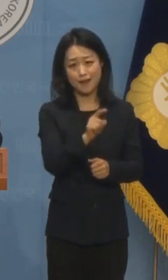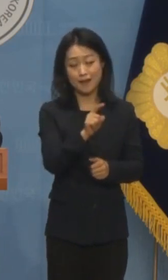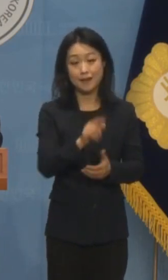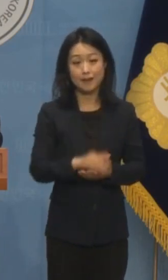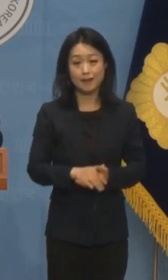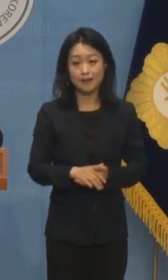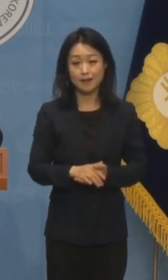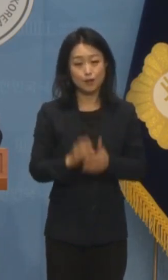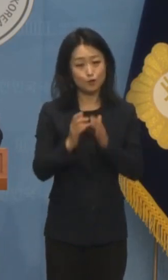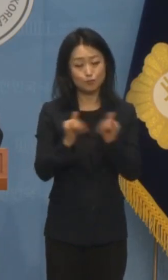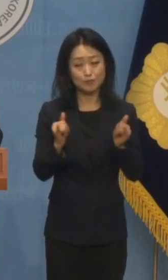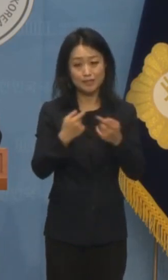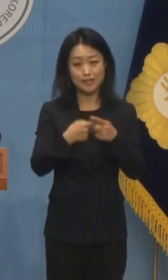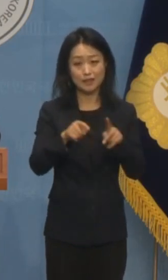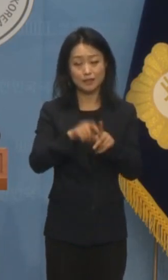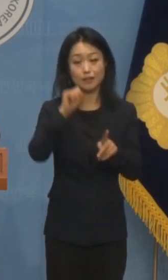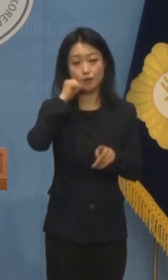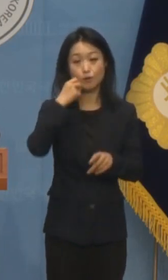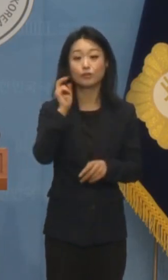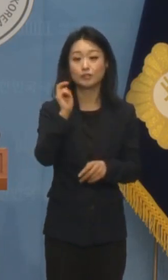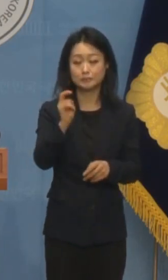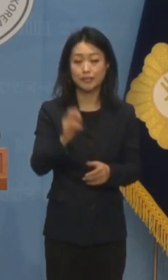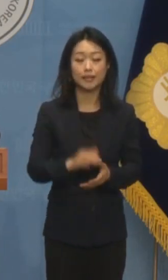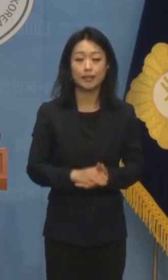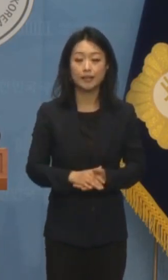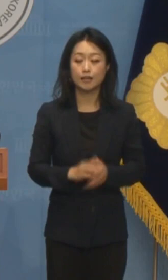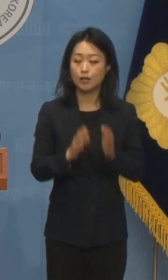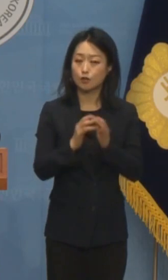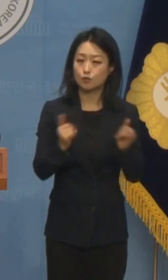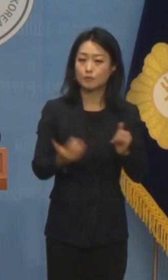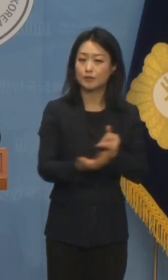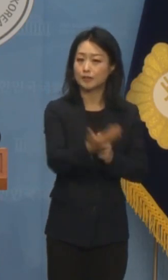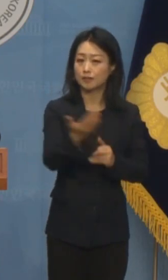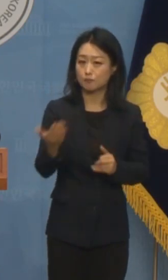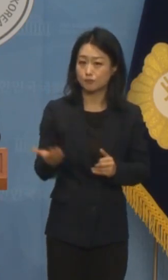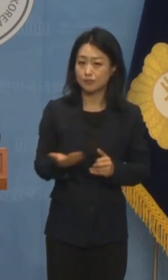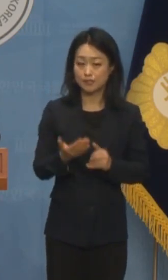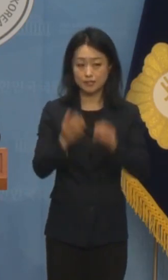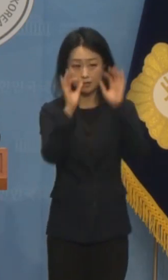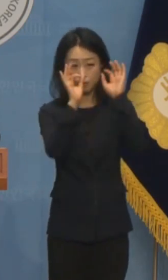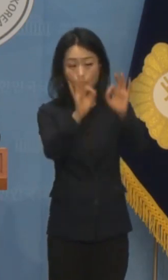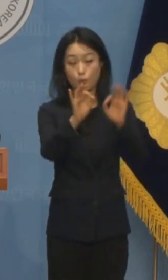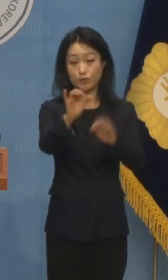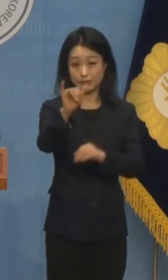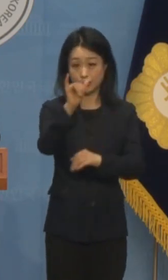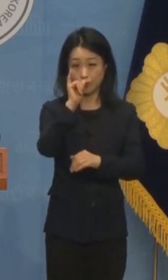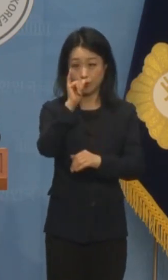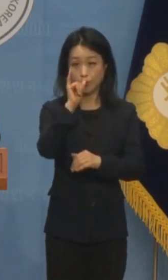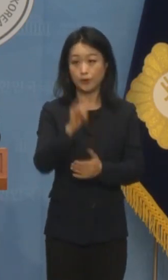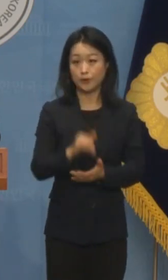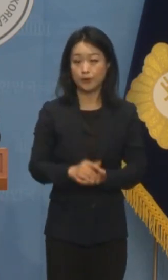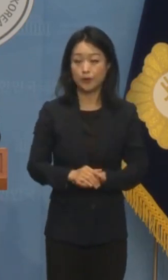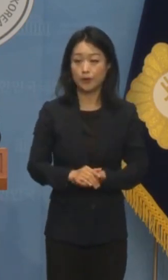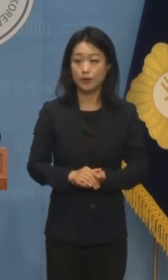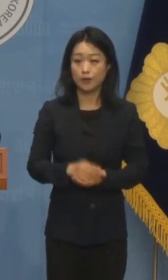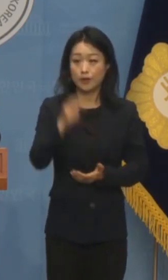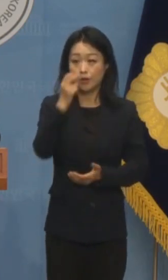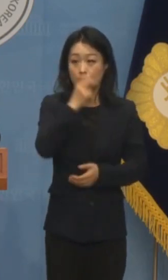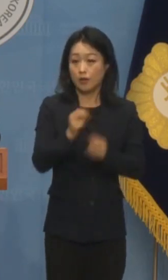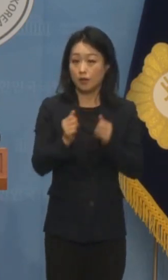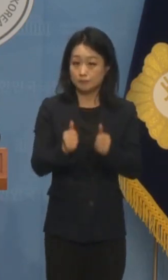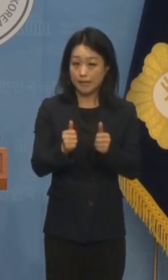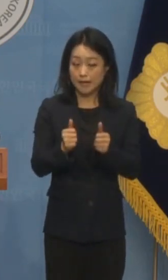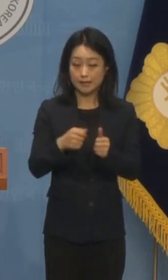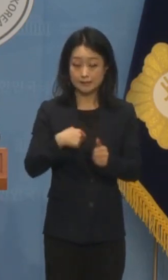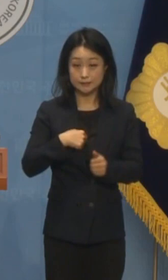납득시킬 수 없습니다 국민께서 지켜보고 있습니다 검찰은